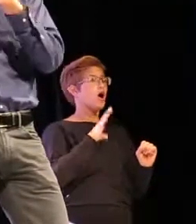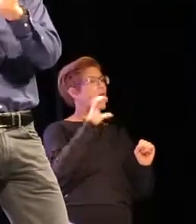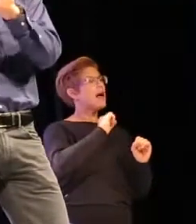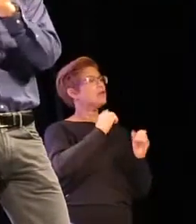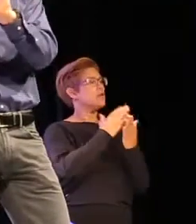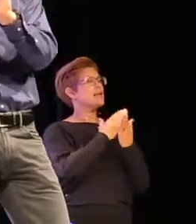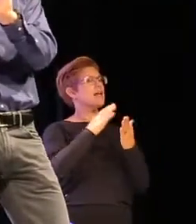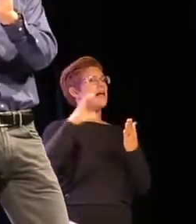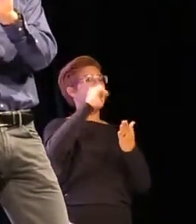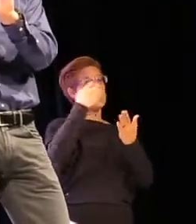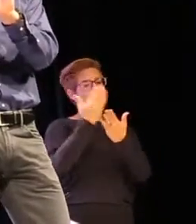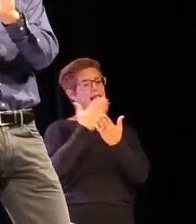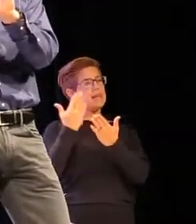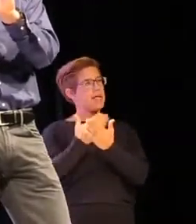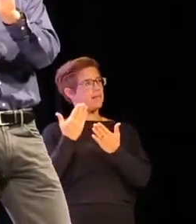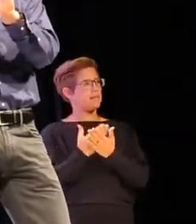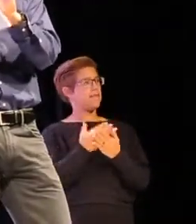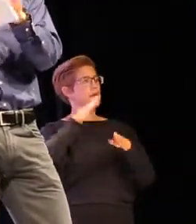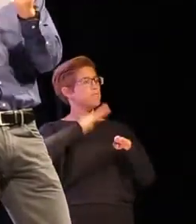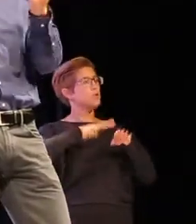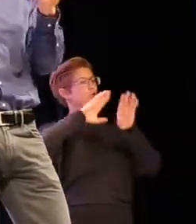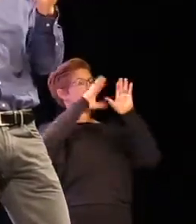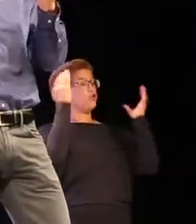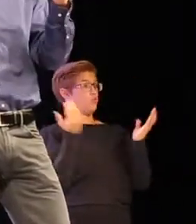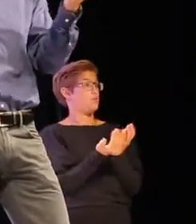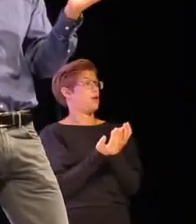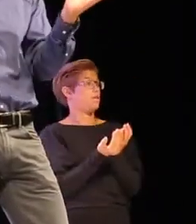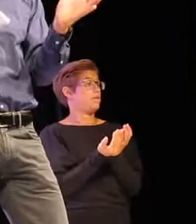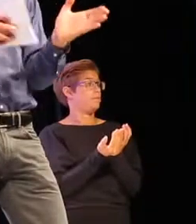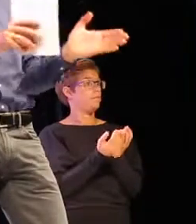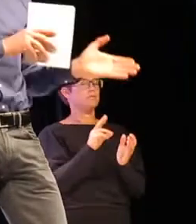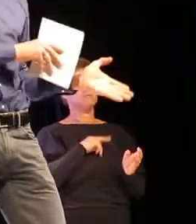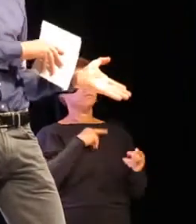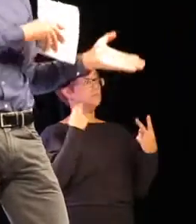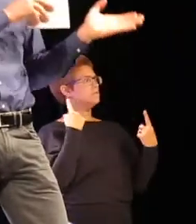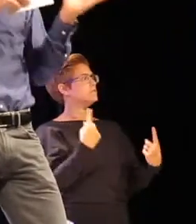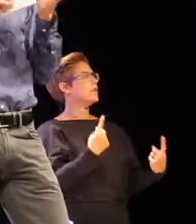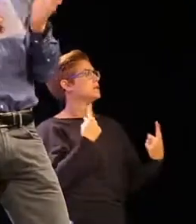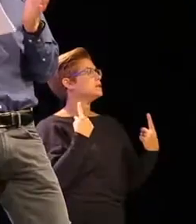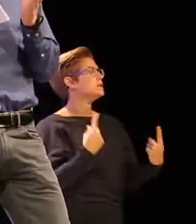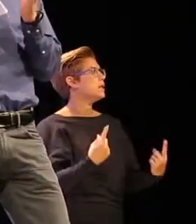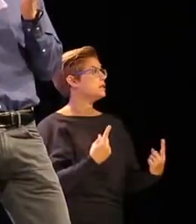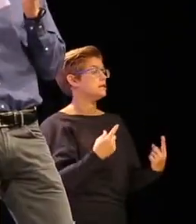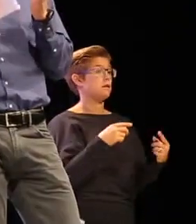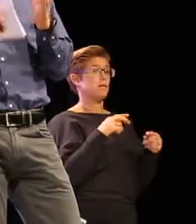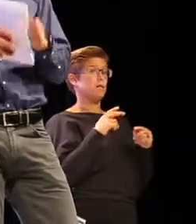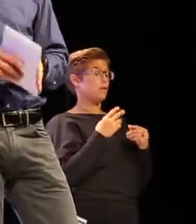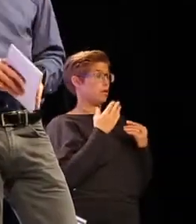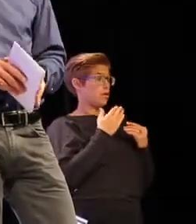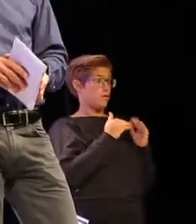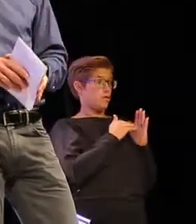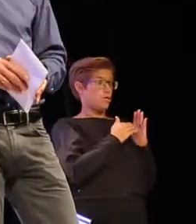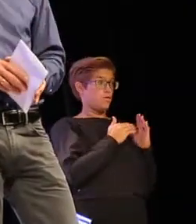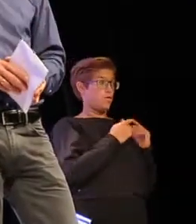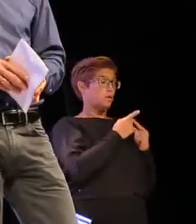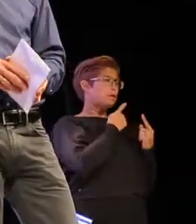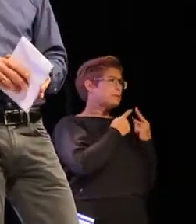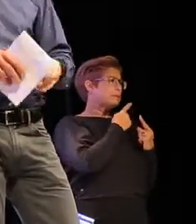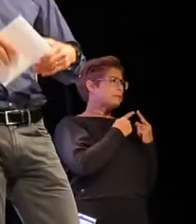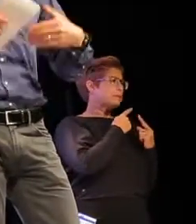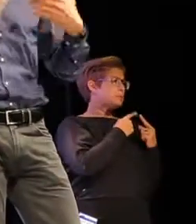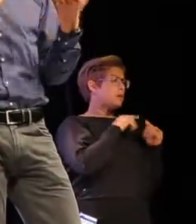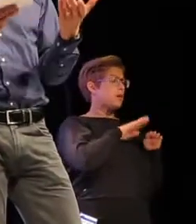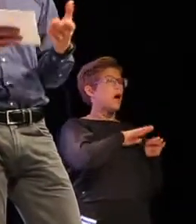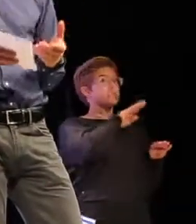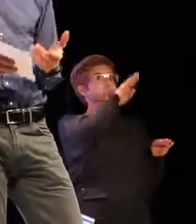jorden inom planetens gränser. Det här är enastående. Det är ett enormt steg från de gamla